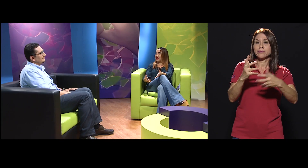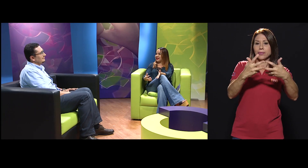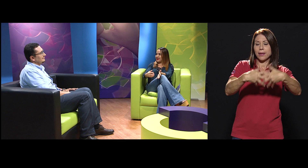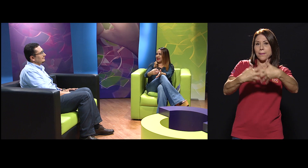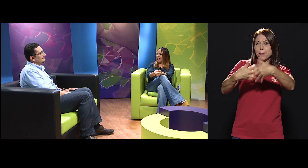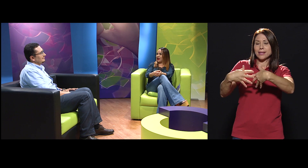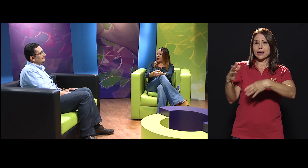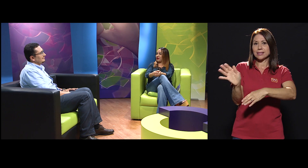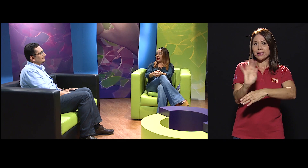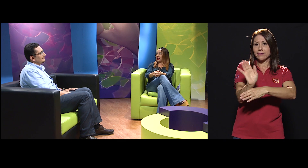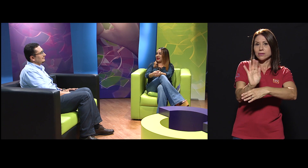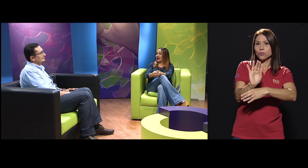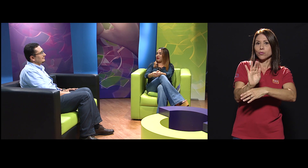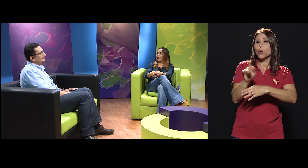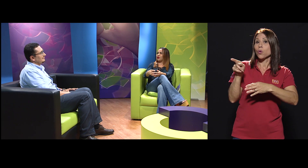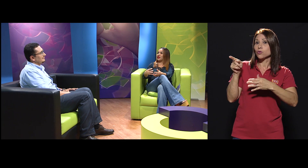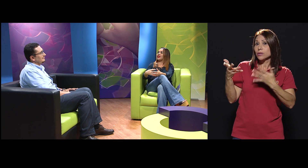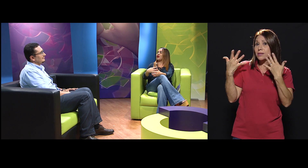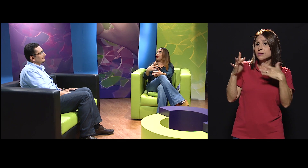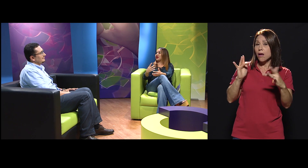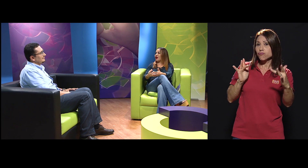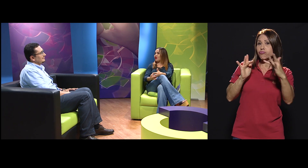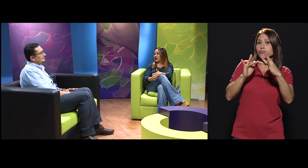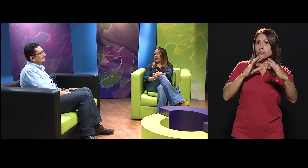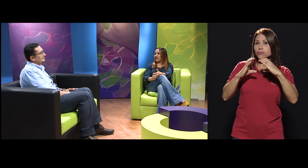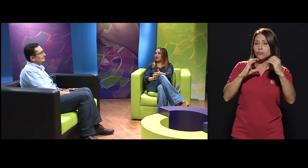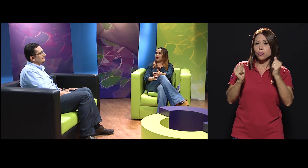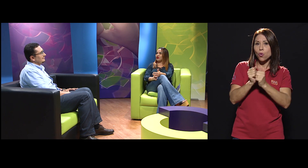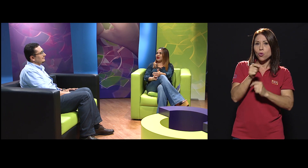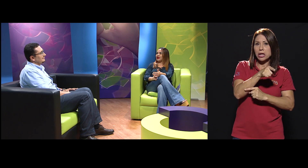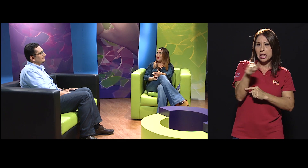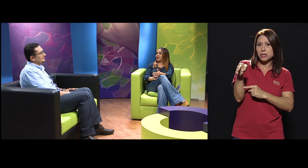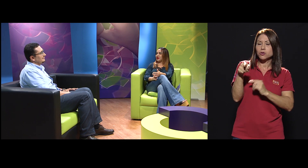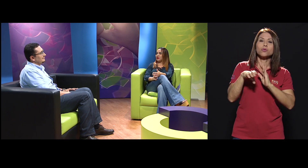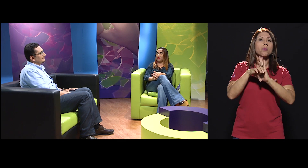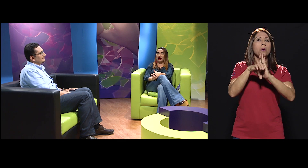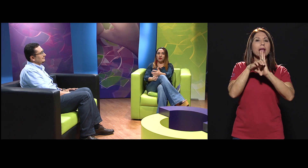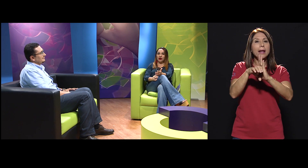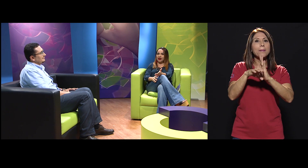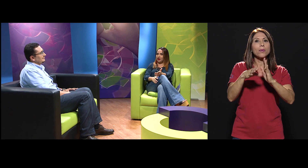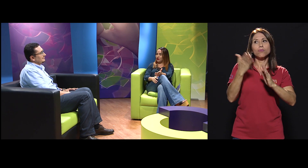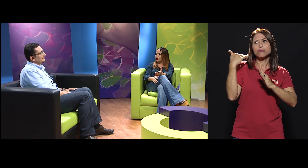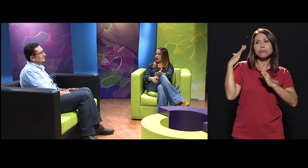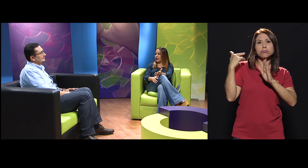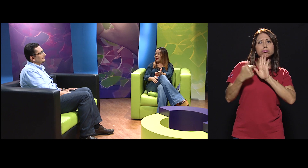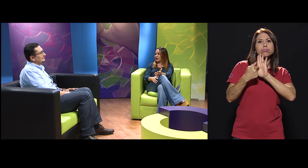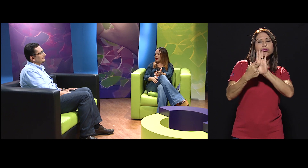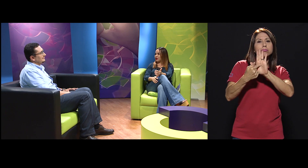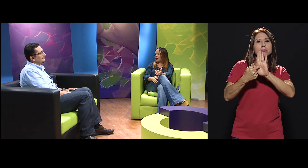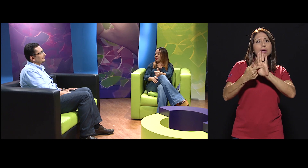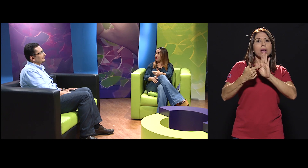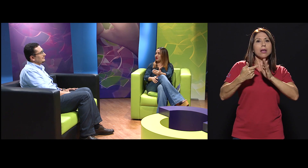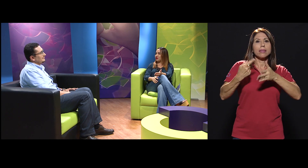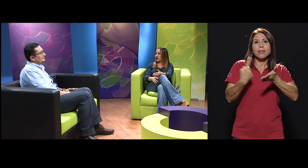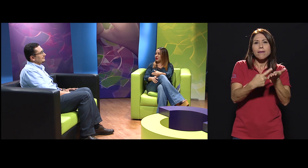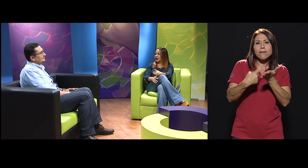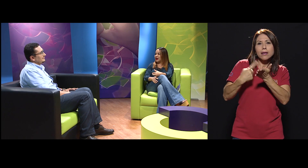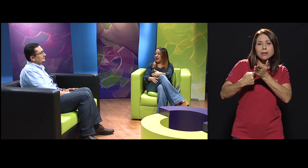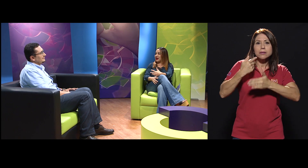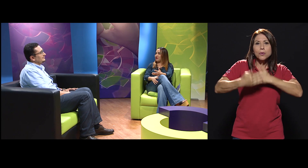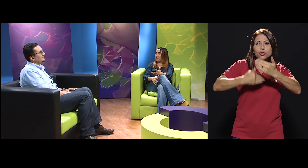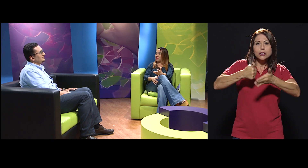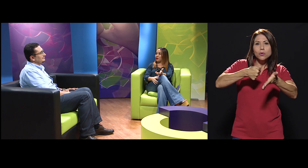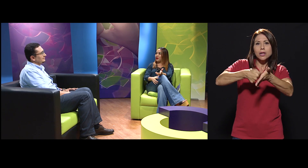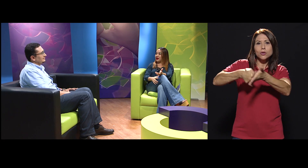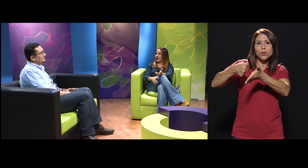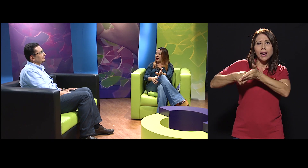las empresas, cuando ustedes han comunicado con ellos y por ejemplo en el caso de los debates, cuando estamos en proceso electoral,